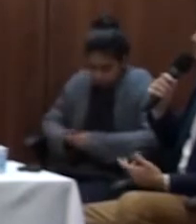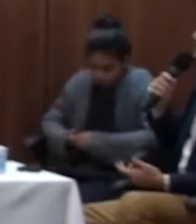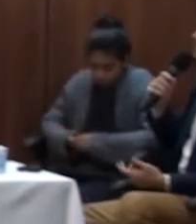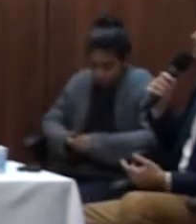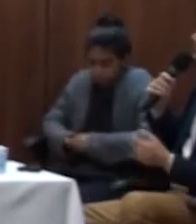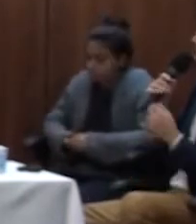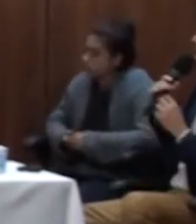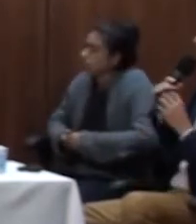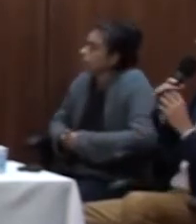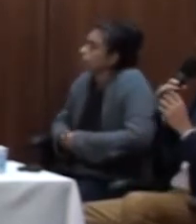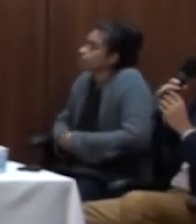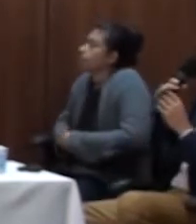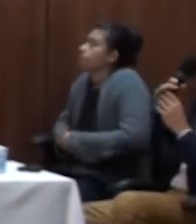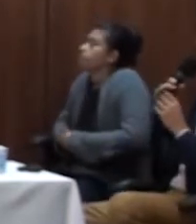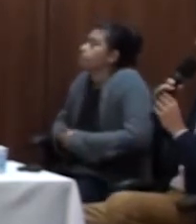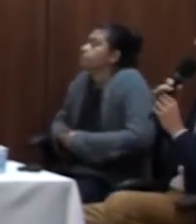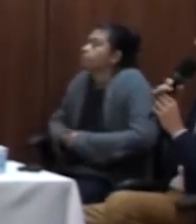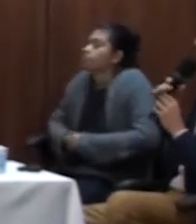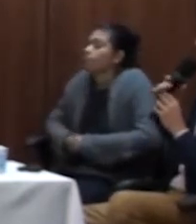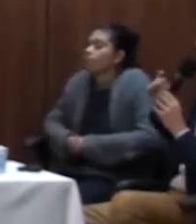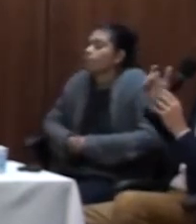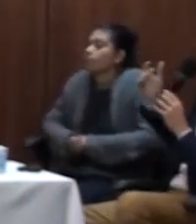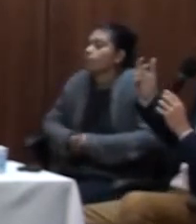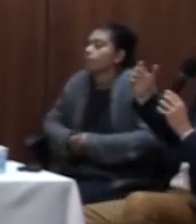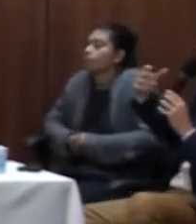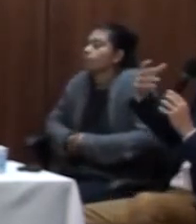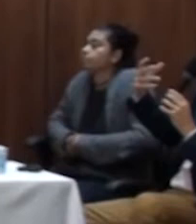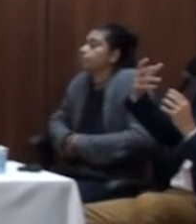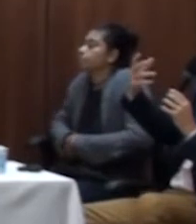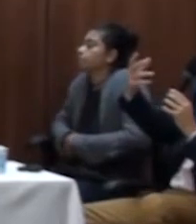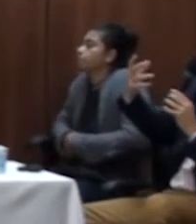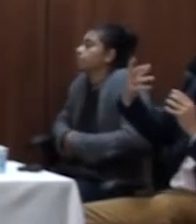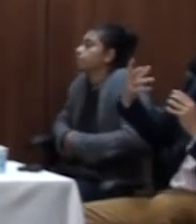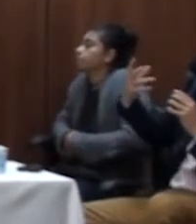nos levou à identificação de um cenário atual do processo